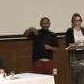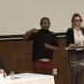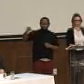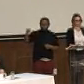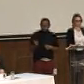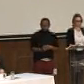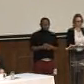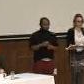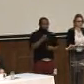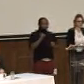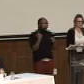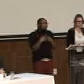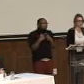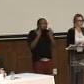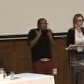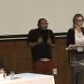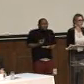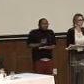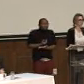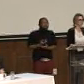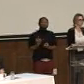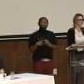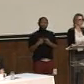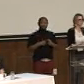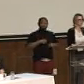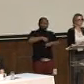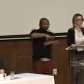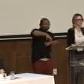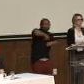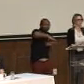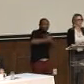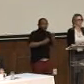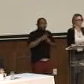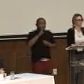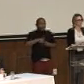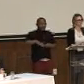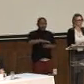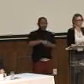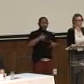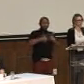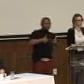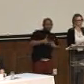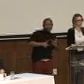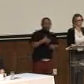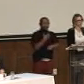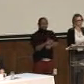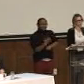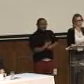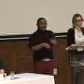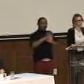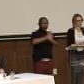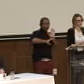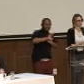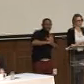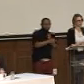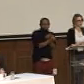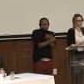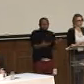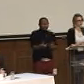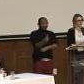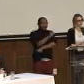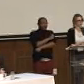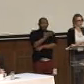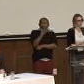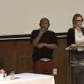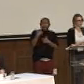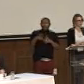de trabalho. Para que nós possamos abrir campos de estágio. Para que nós possamos melhorar os currículos dos nossos cursos. Para que os nossos alunos tenham